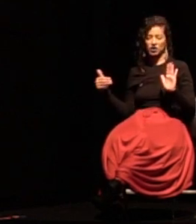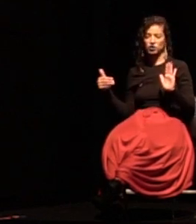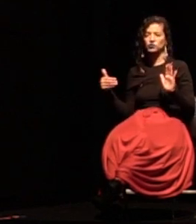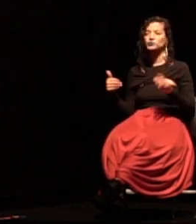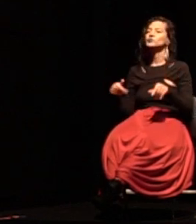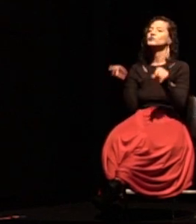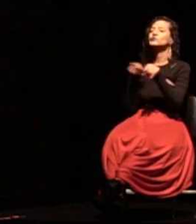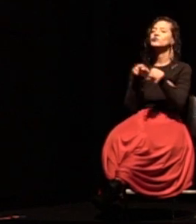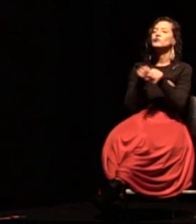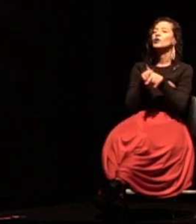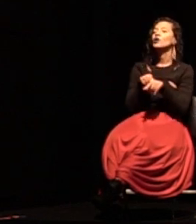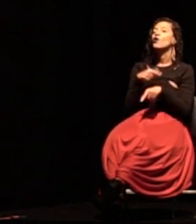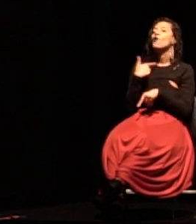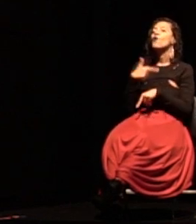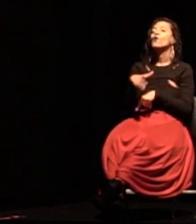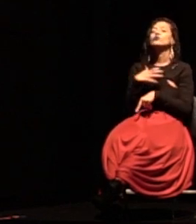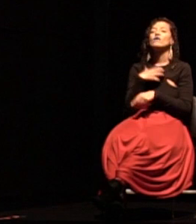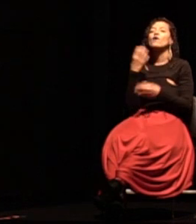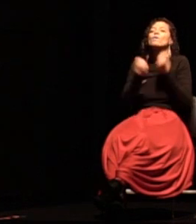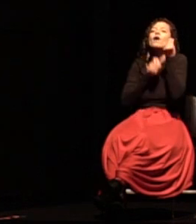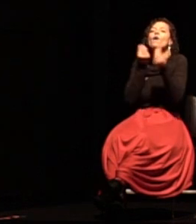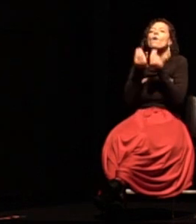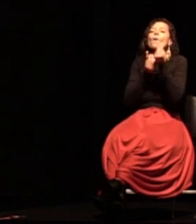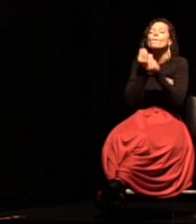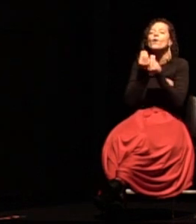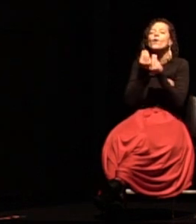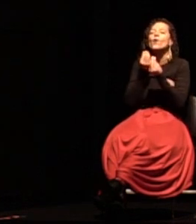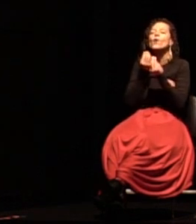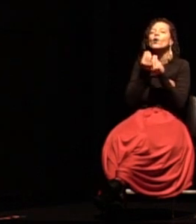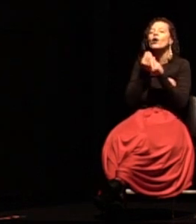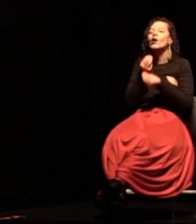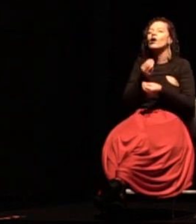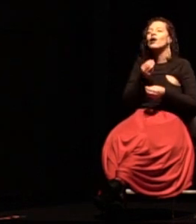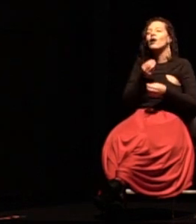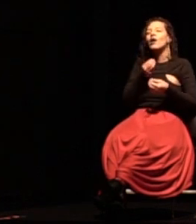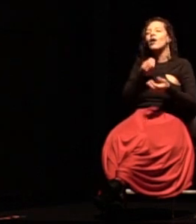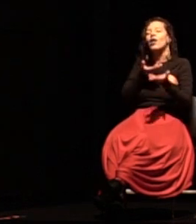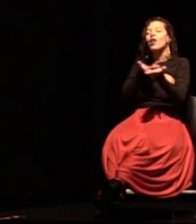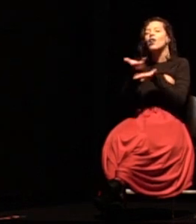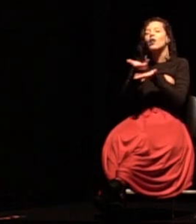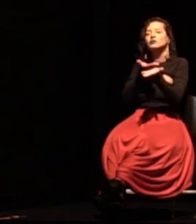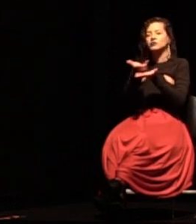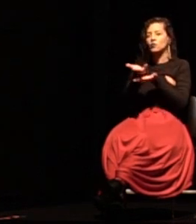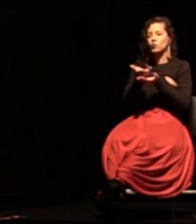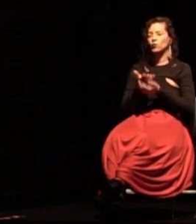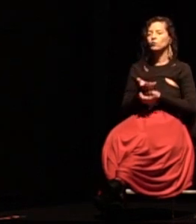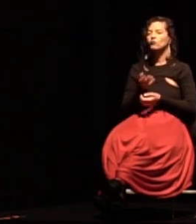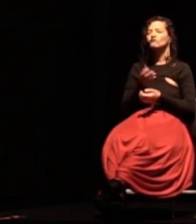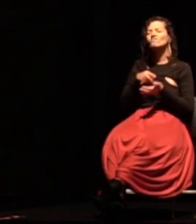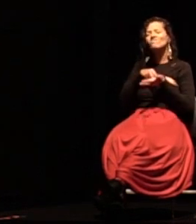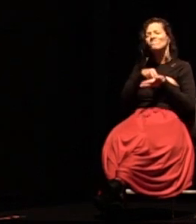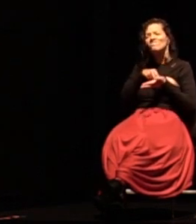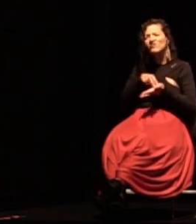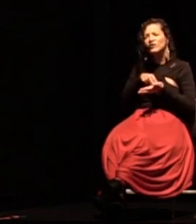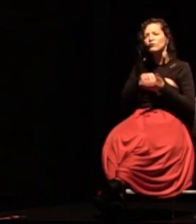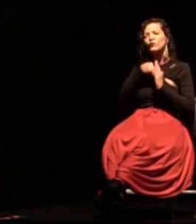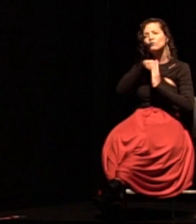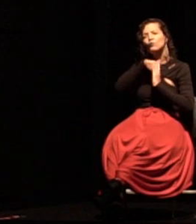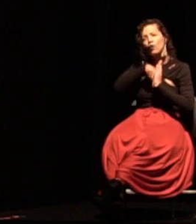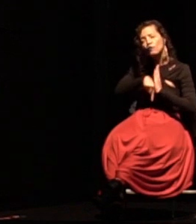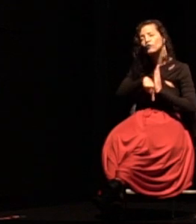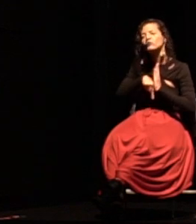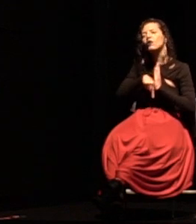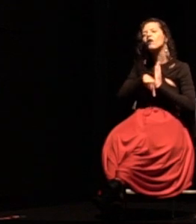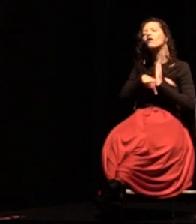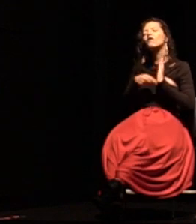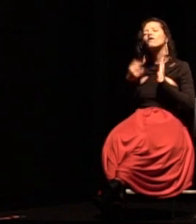outra forma de lidar com a relação profícua, essencial, entre